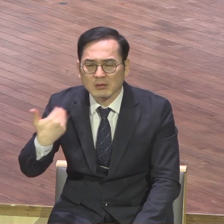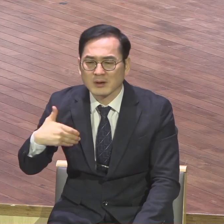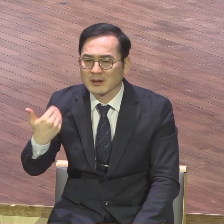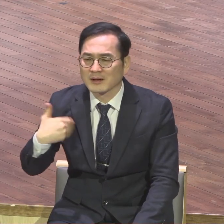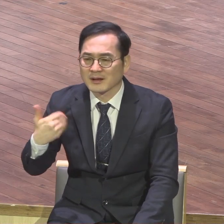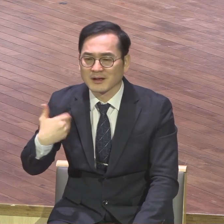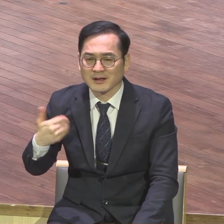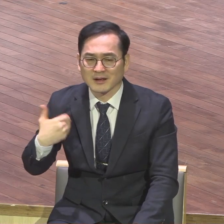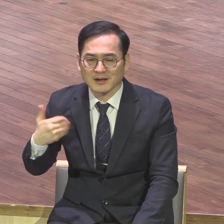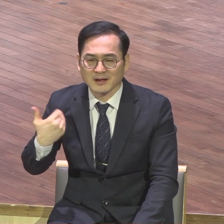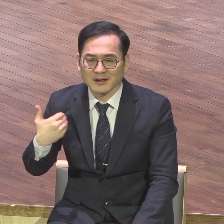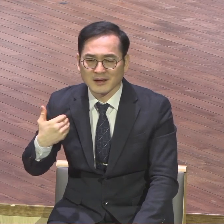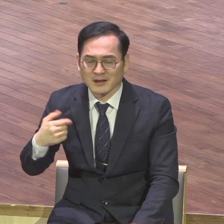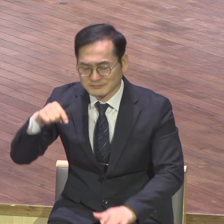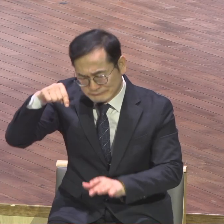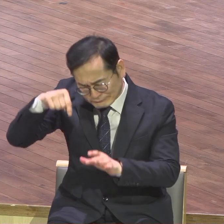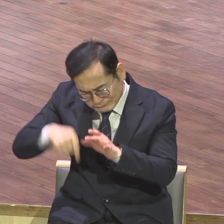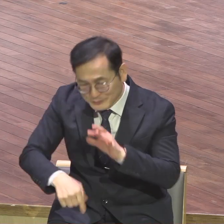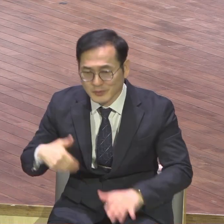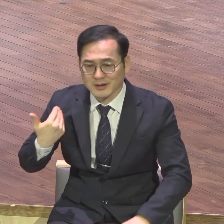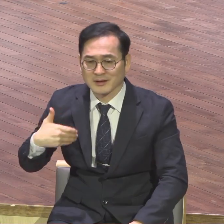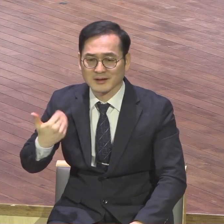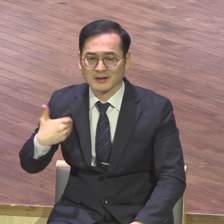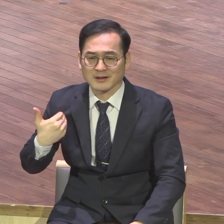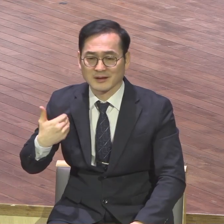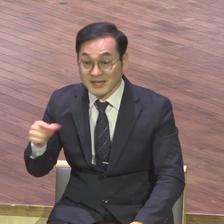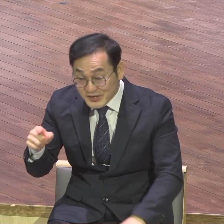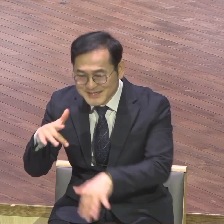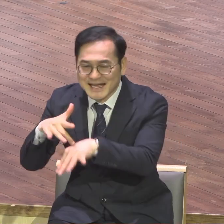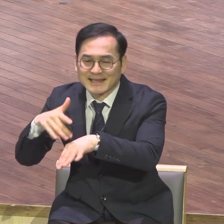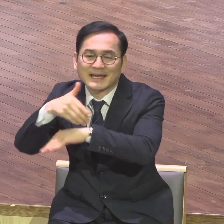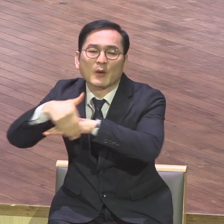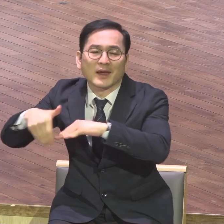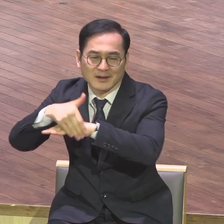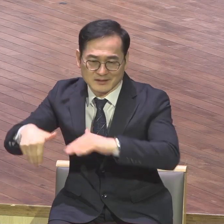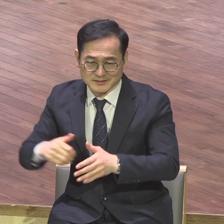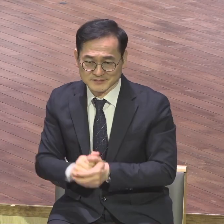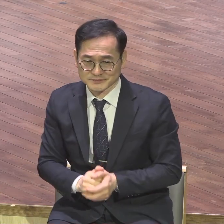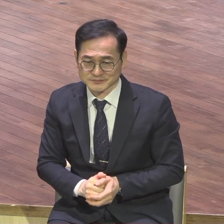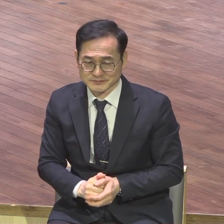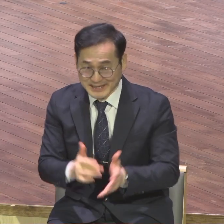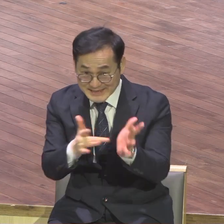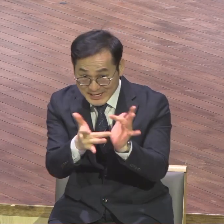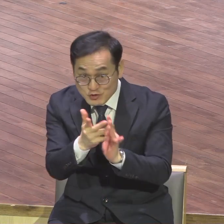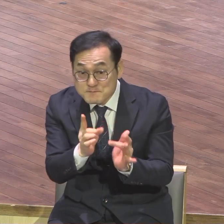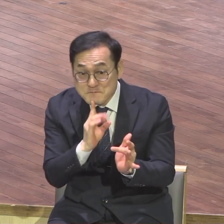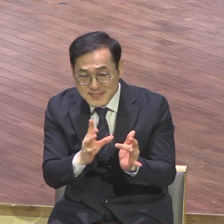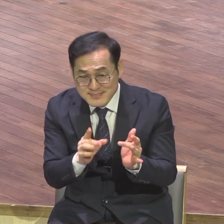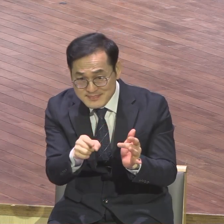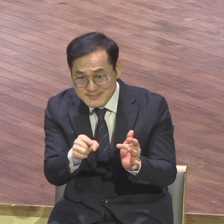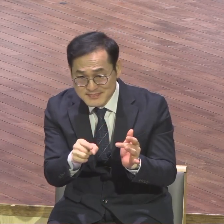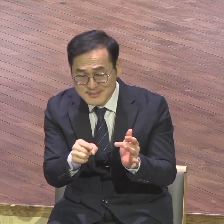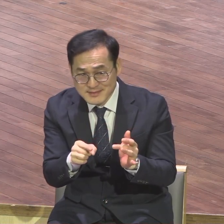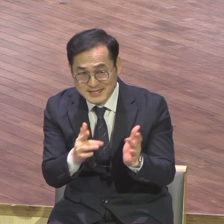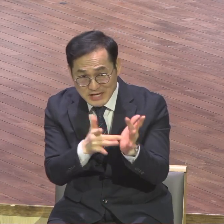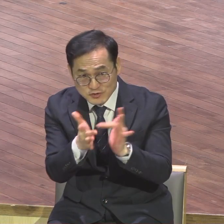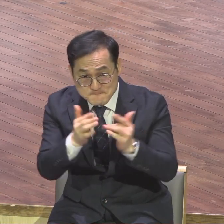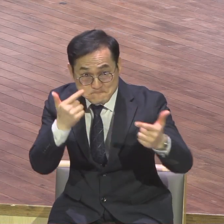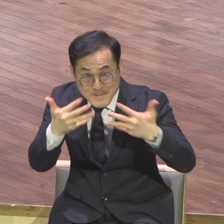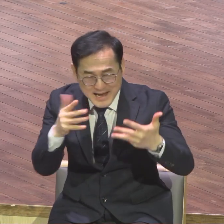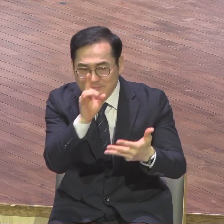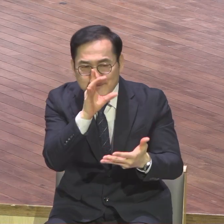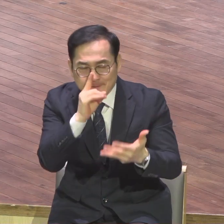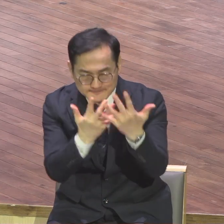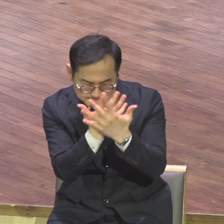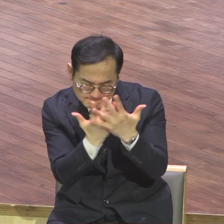겸허한 전략입니다. 이것이 사단의 절대 목표이기 때문에 그래요. 예수 그리스도를 놓치게 되면